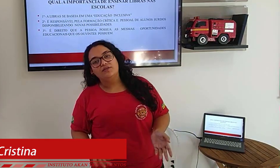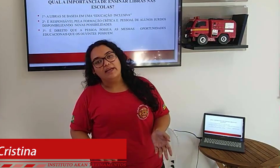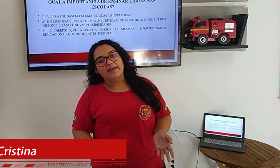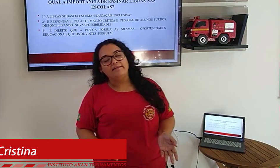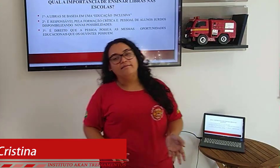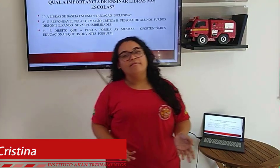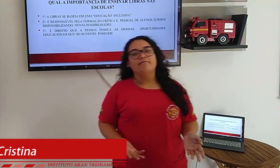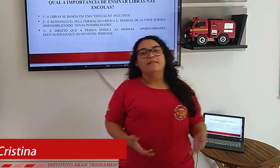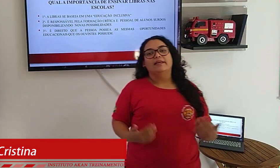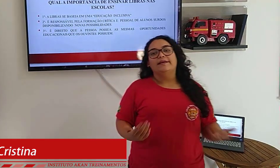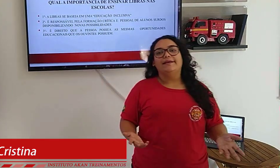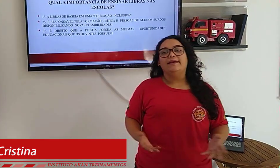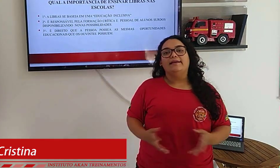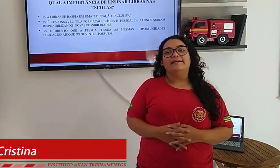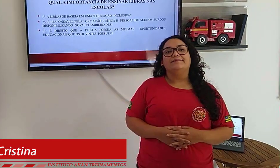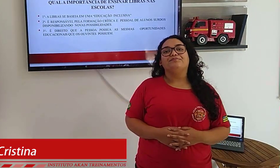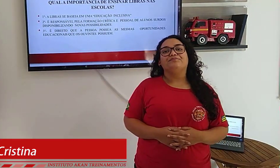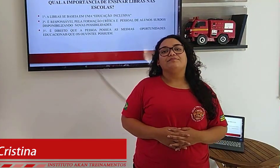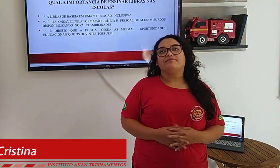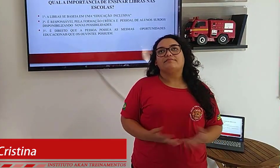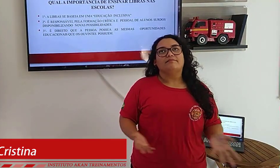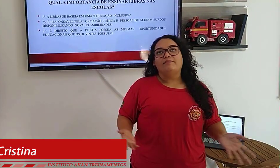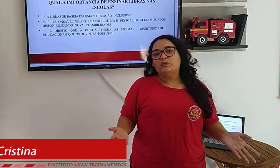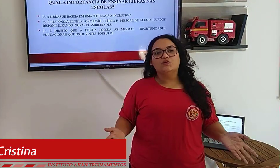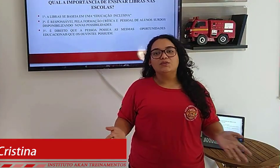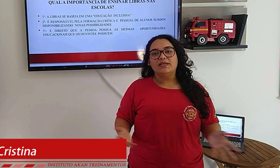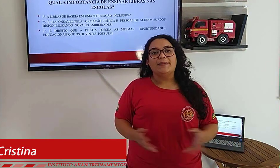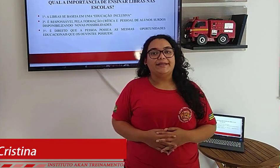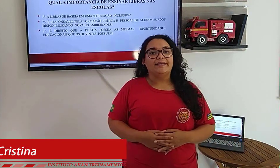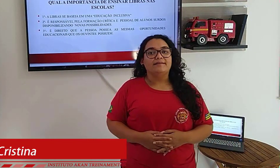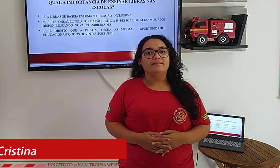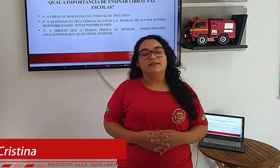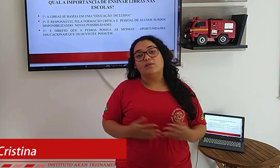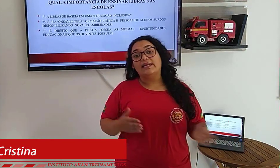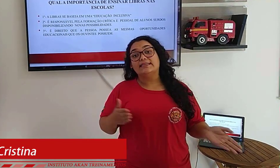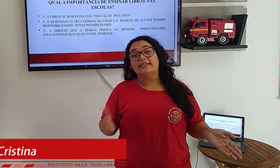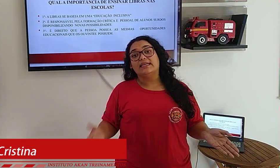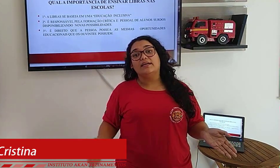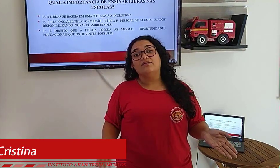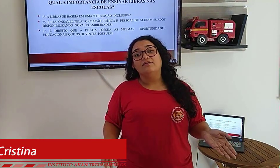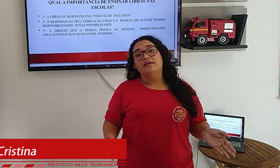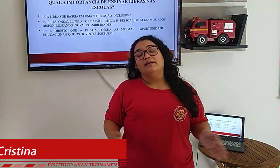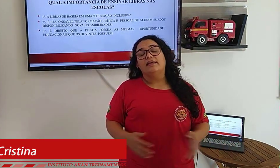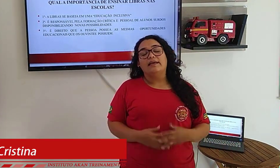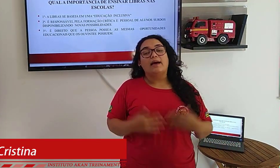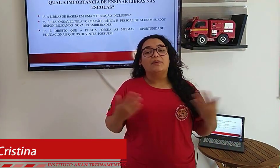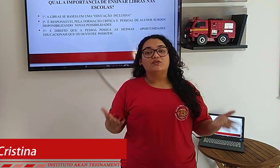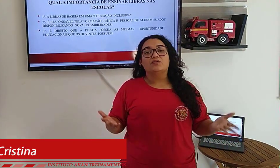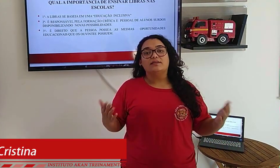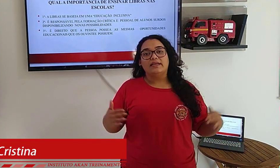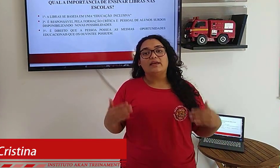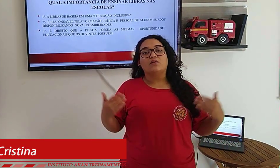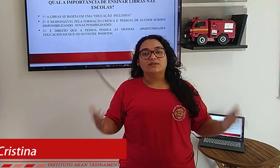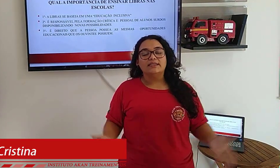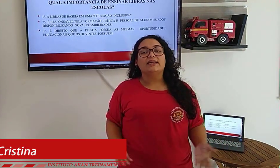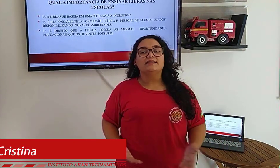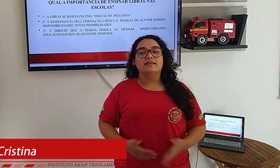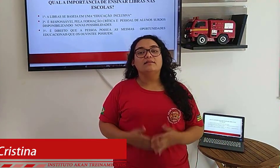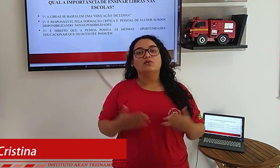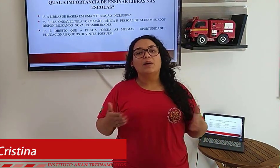tem e um surdo também, né? Então é necessário que a pessoa tenha consciência do papel dela